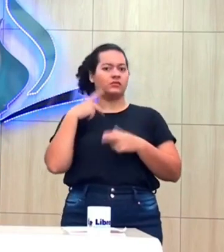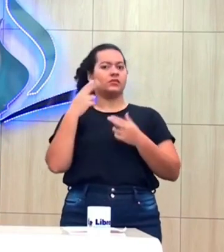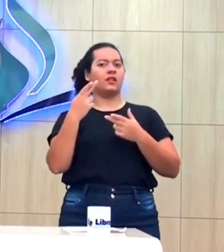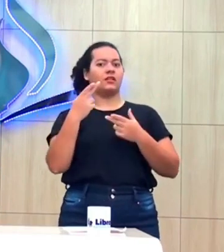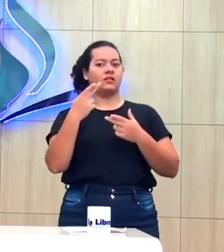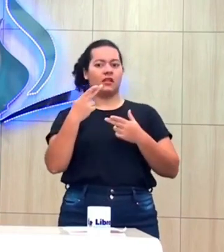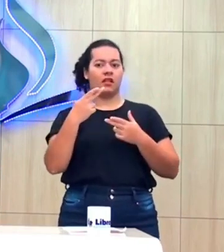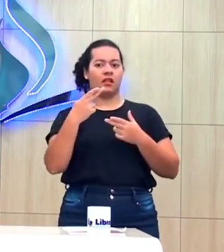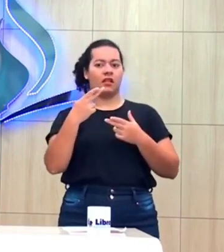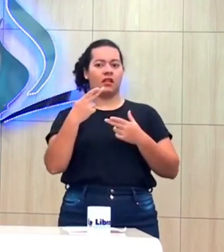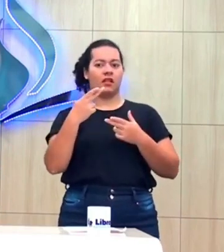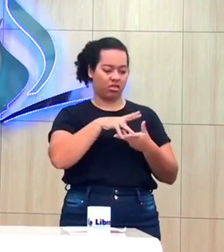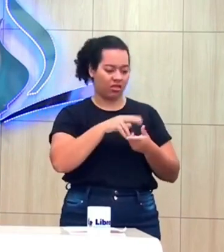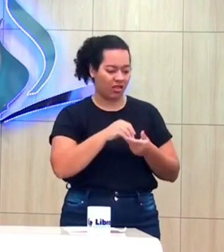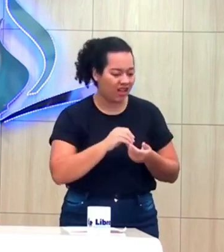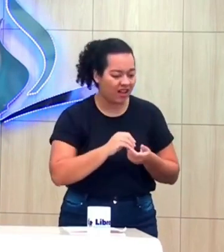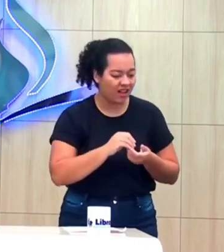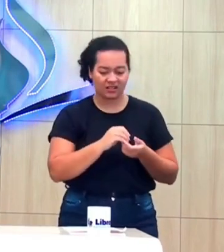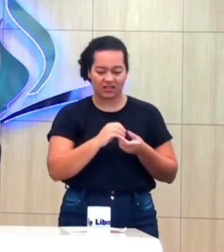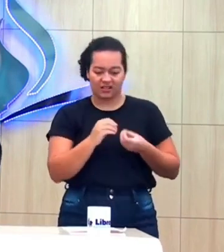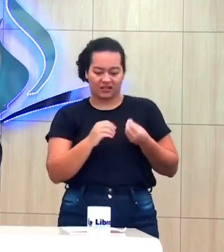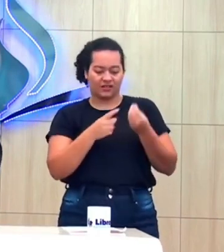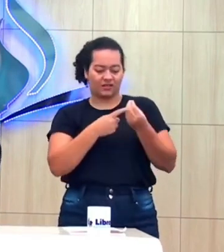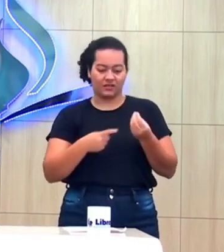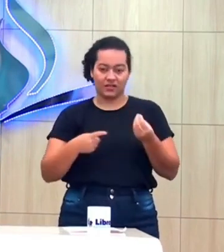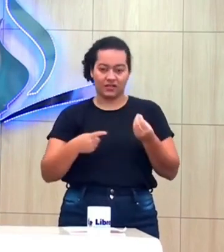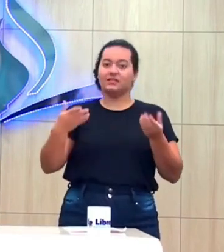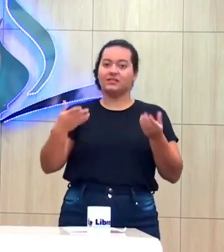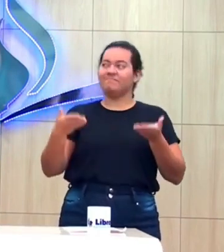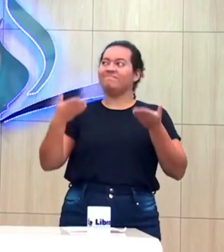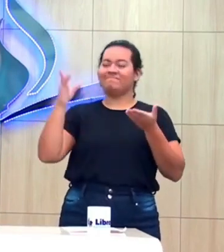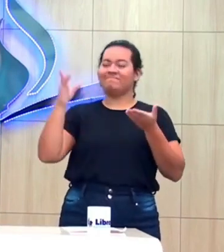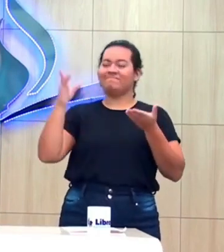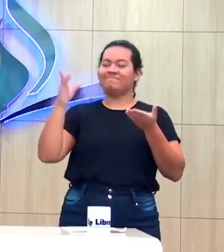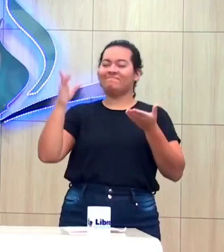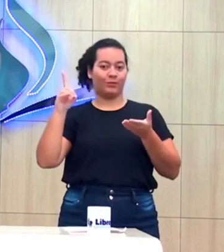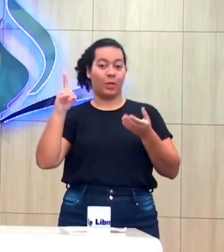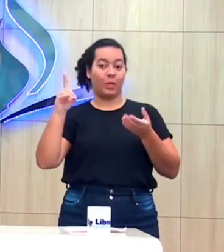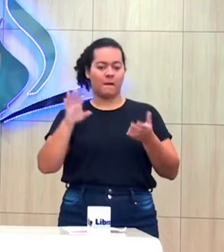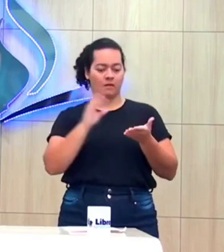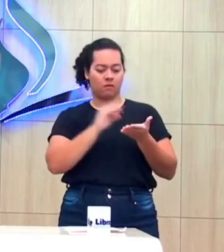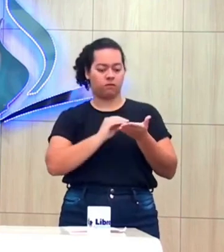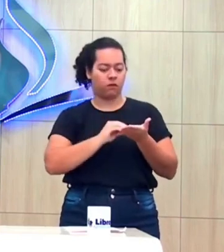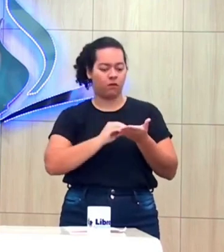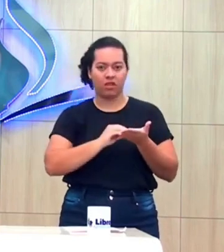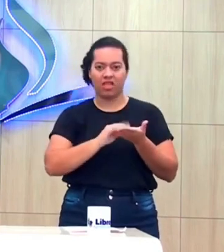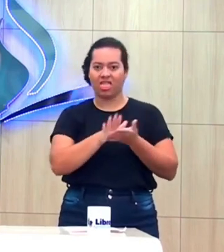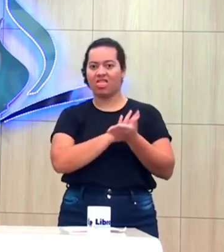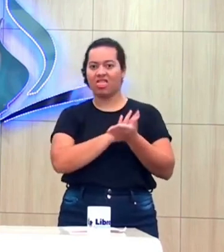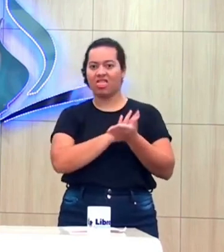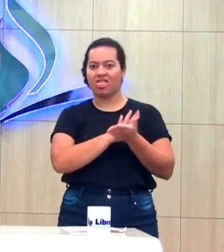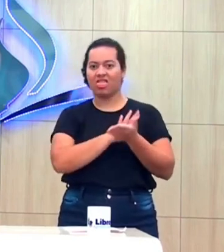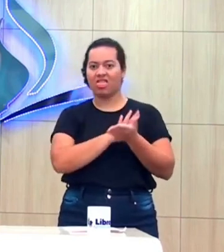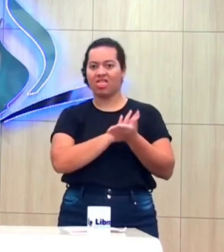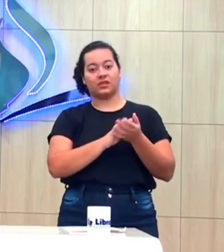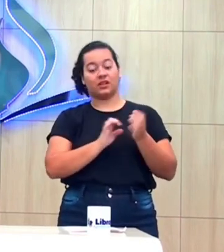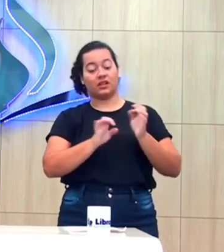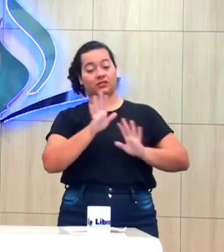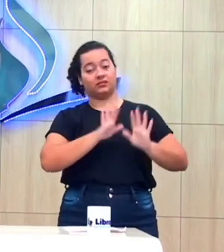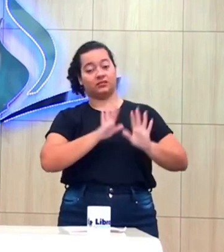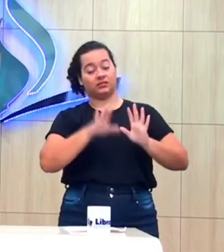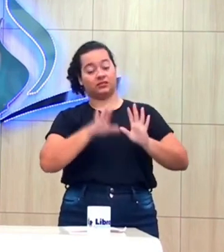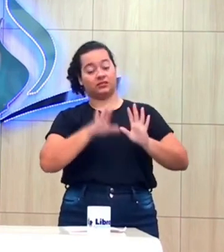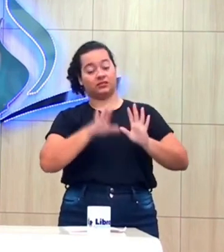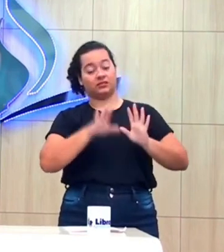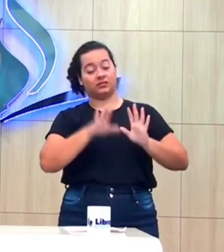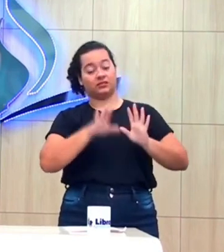faltar. E quando ele expressa esta fala, dizendo que nada vai faltar, vai colocando, dizendo que não falta luta, não falta